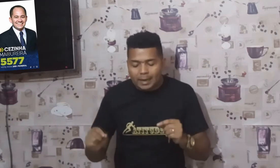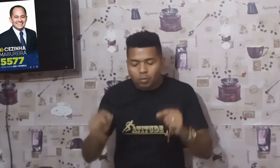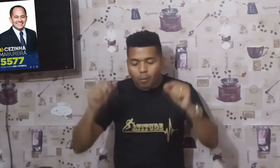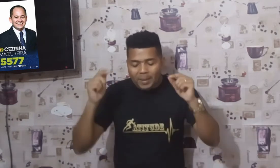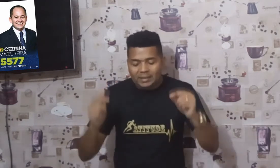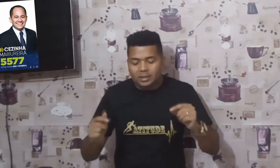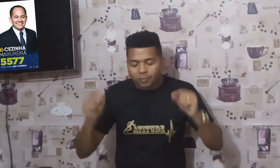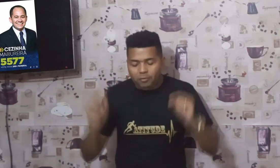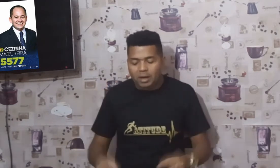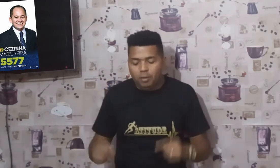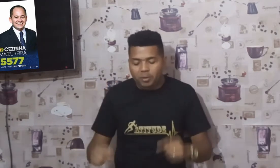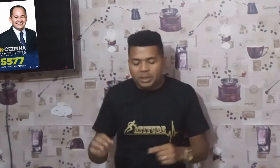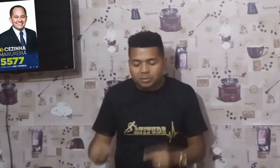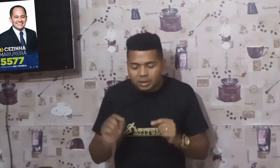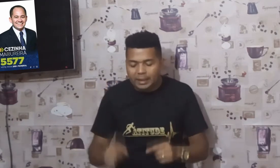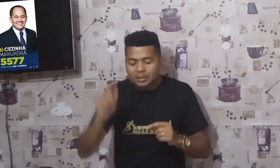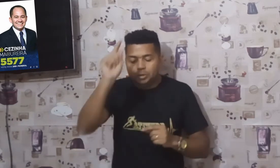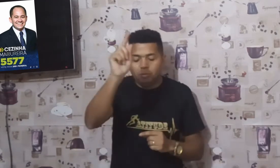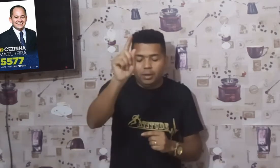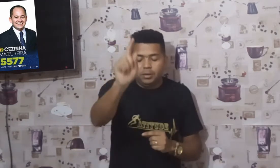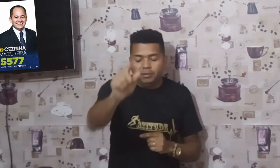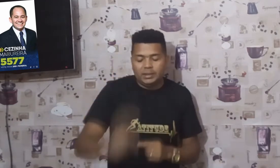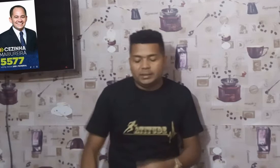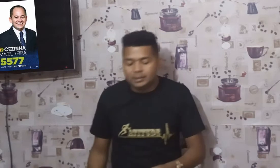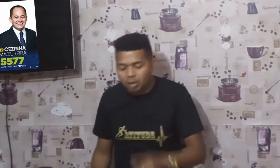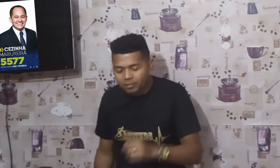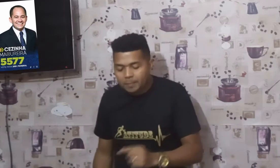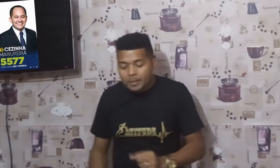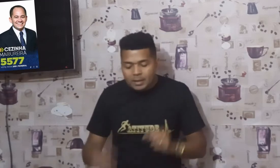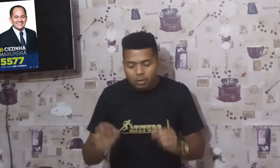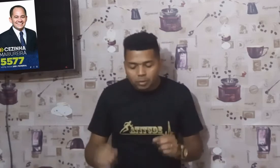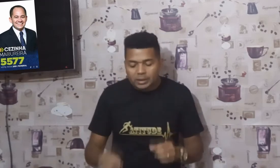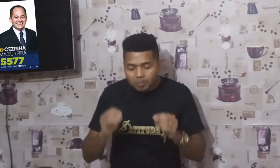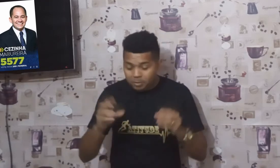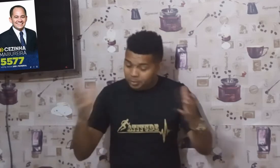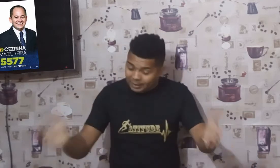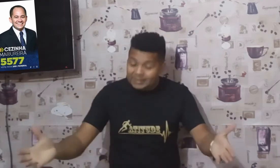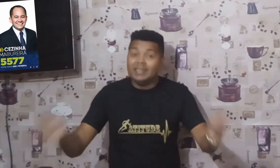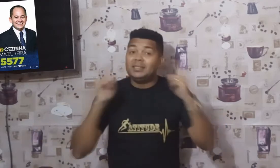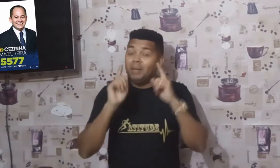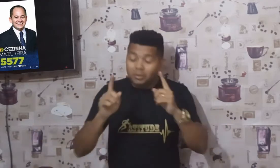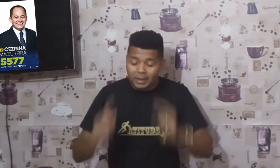dar o parecer favorável ao projeto de lei, de número 969, de autoria de pastor Cezinha de